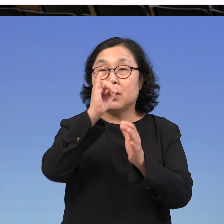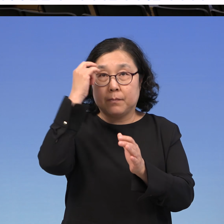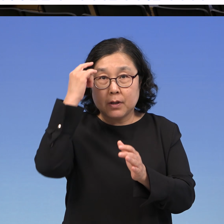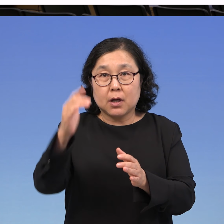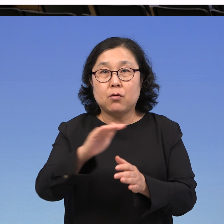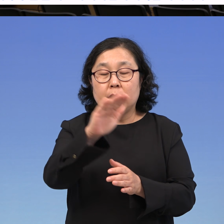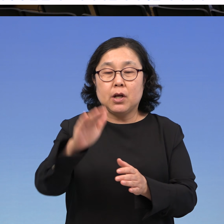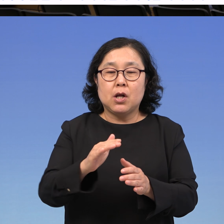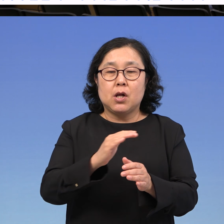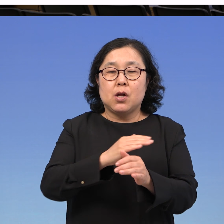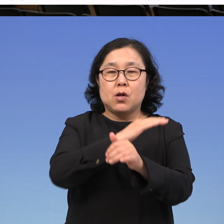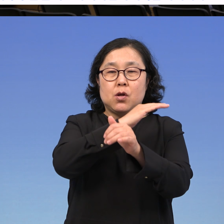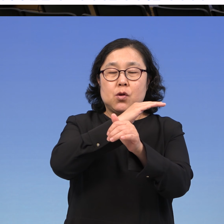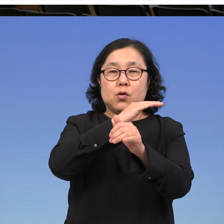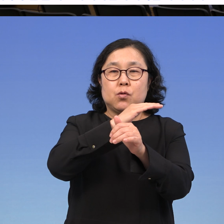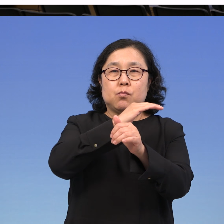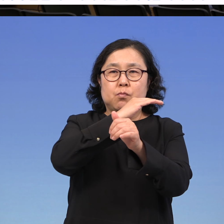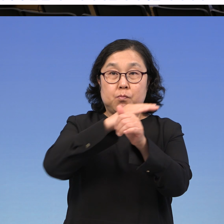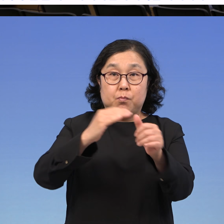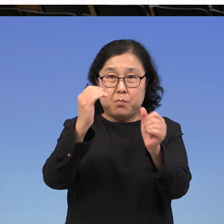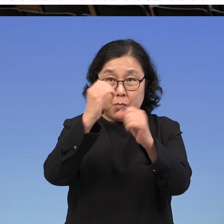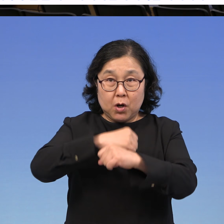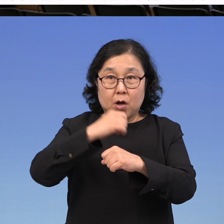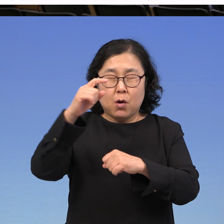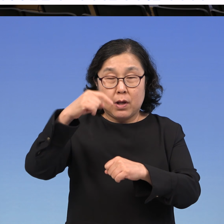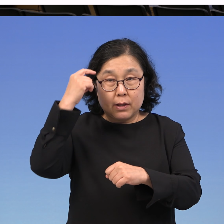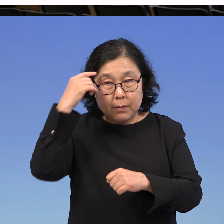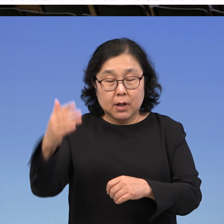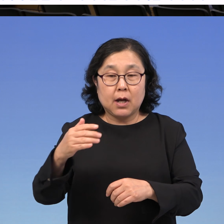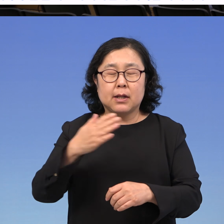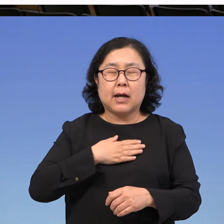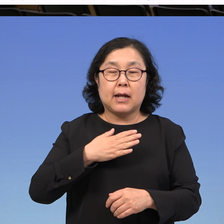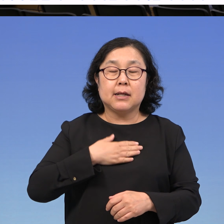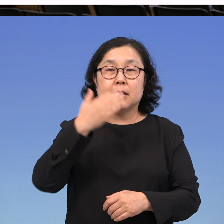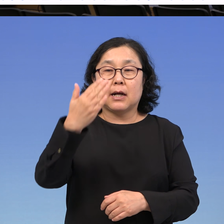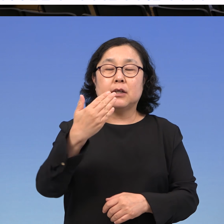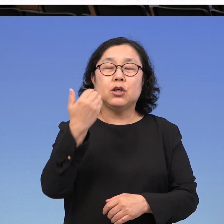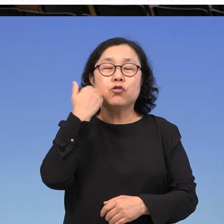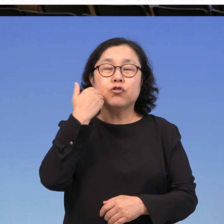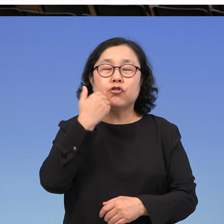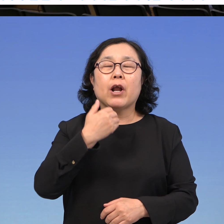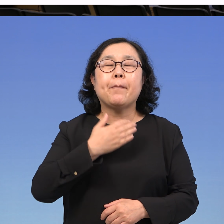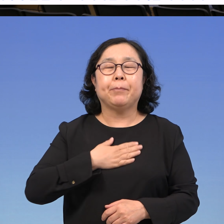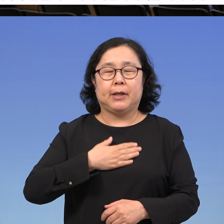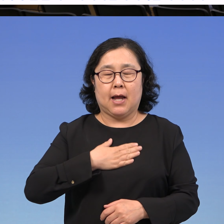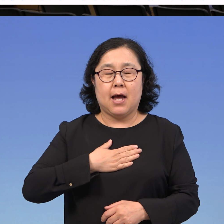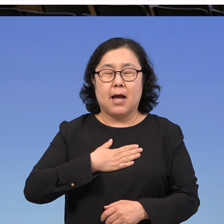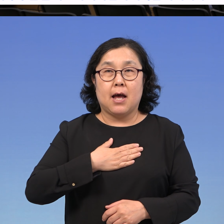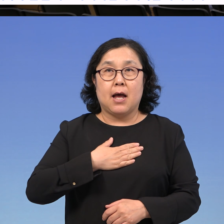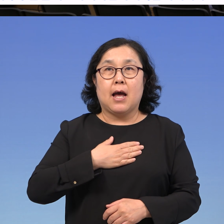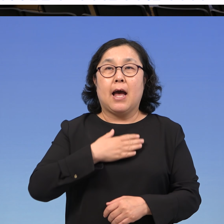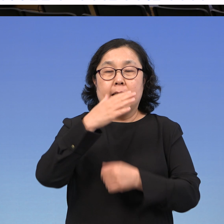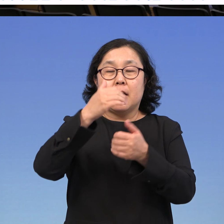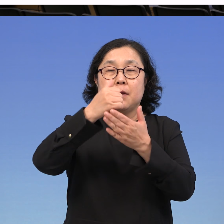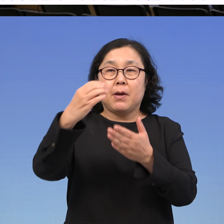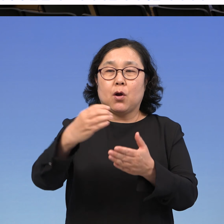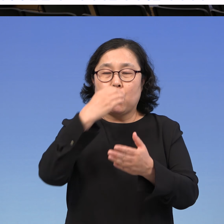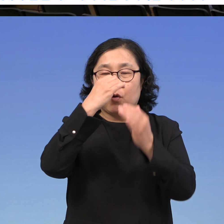우리를 멸 하 로 안 나니까 그 다음 보세요 나는 당신이 누구인 줄 아노니 하나님의 거룩한